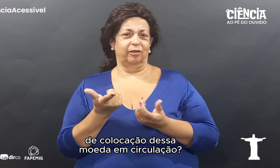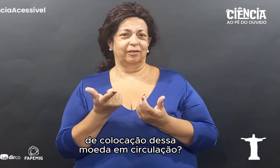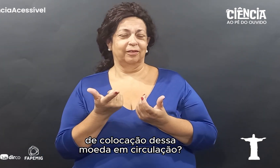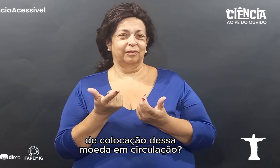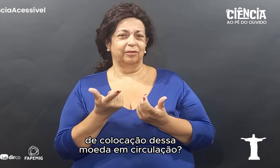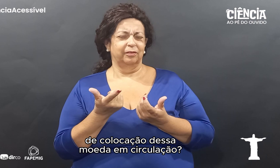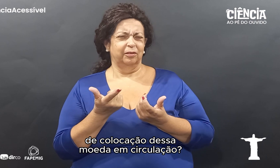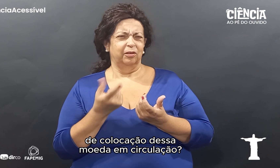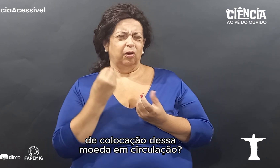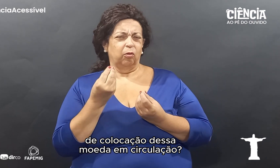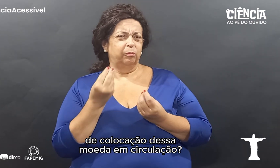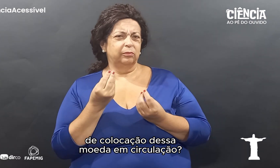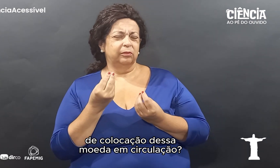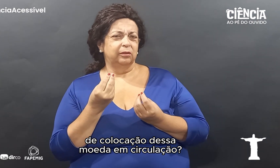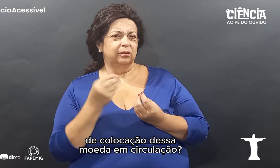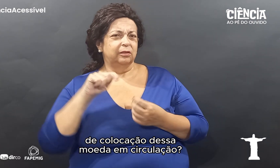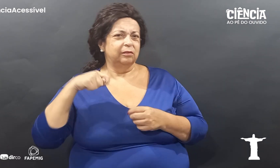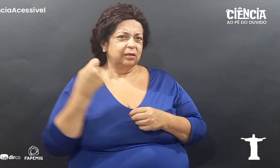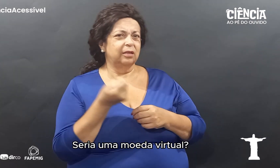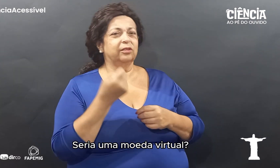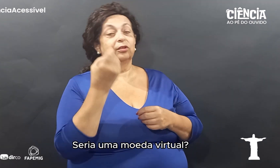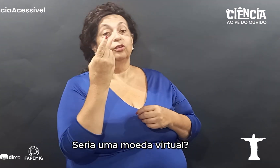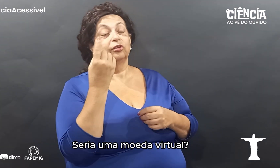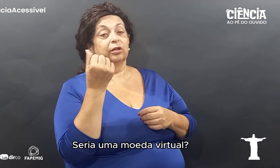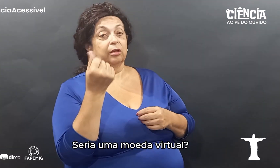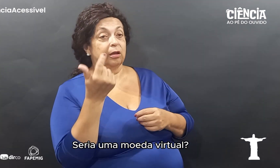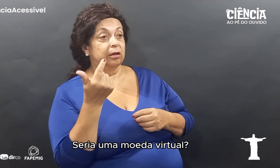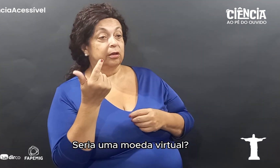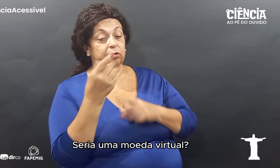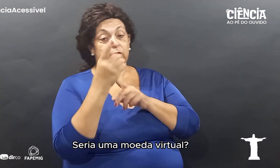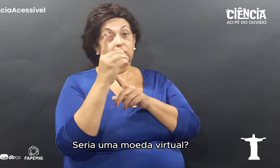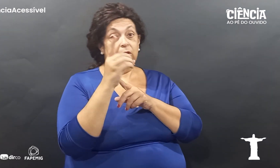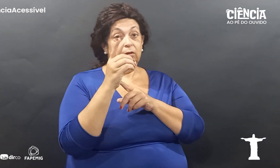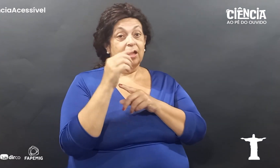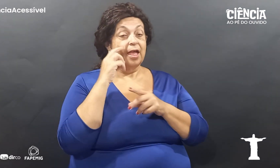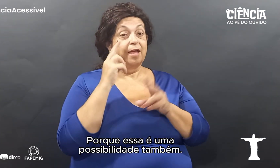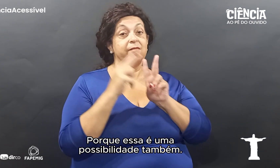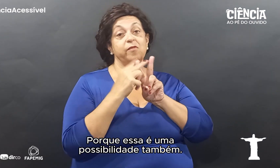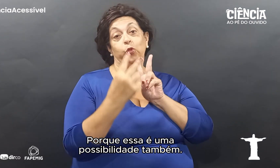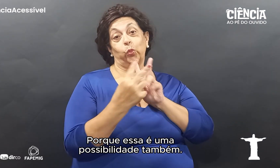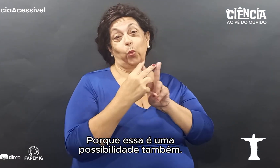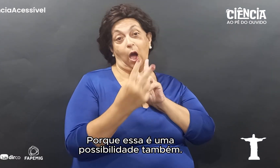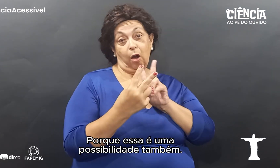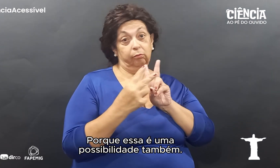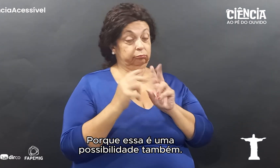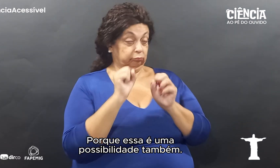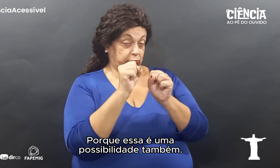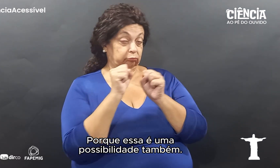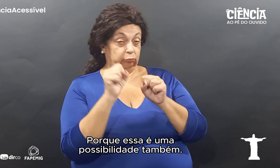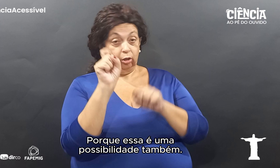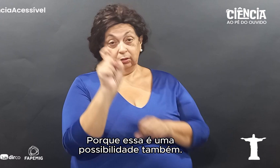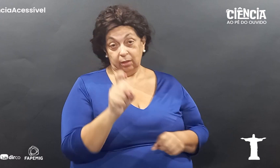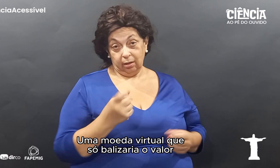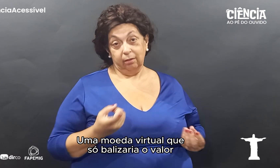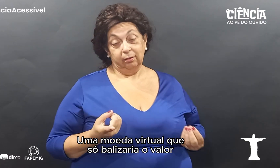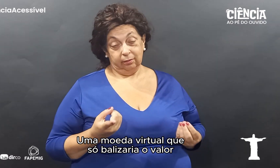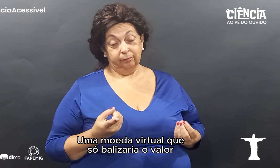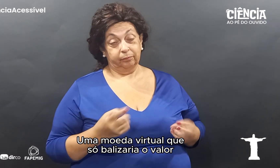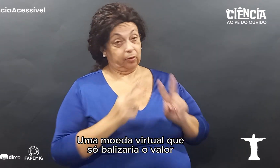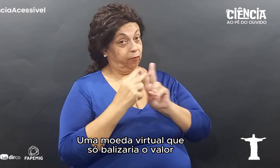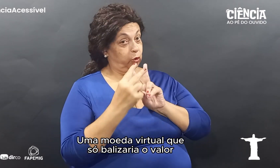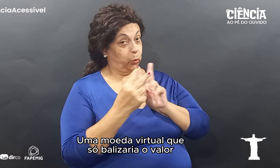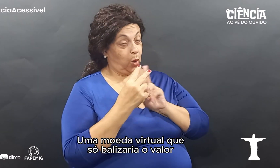de colocação dessa moeda em circulação? Seria uma moeda virtual? Porque essa é uma possibilidade também. Né? Uma